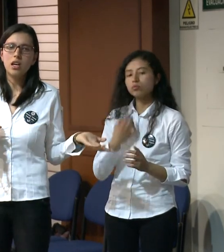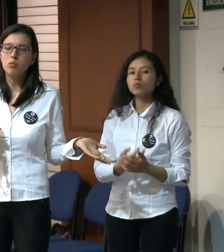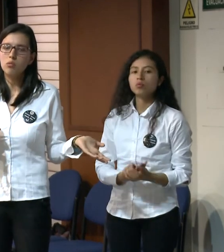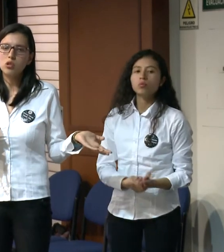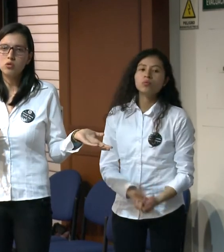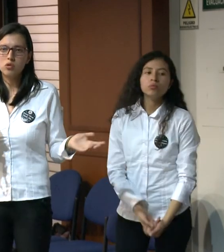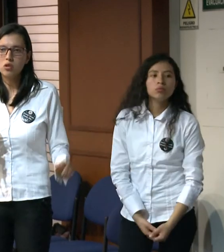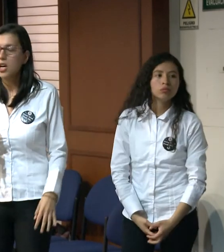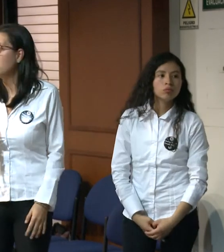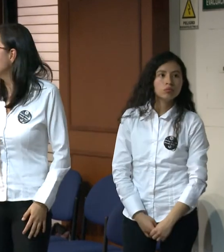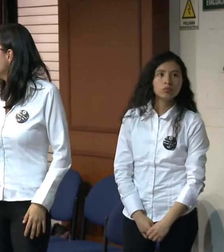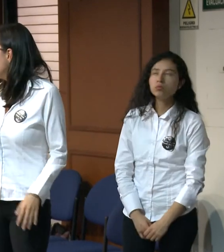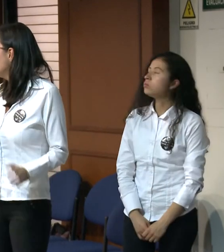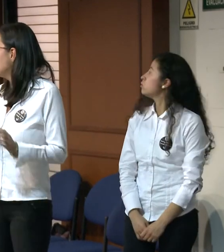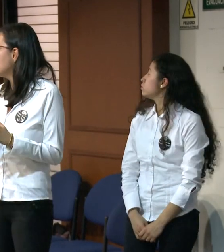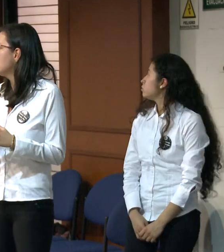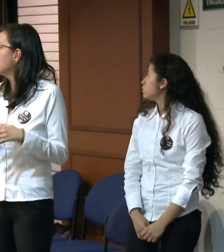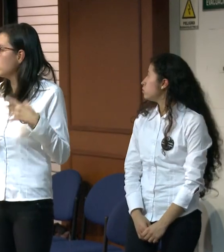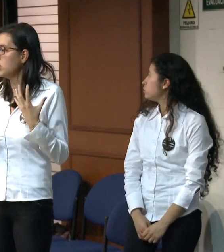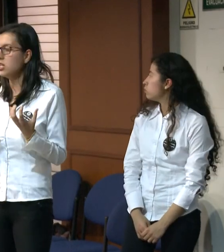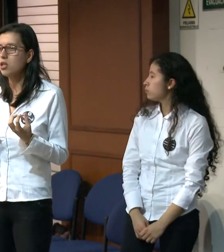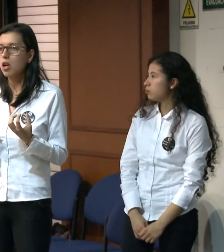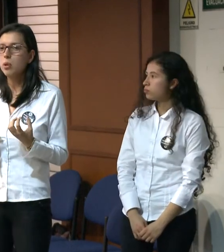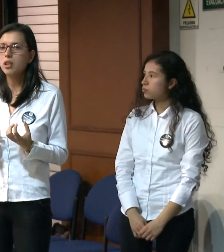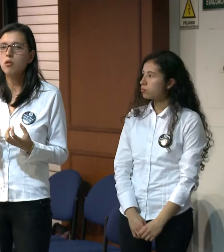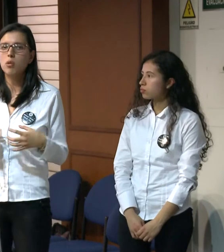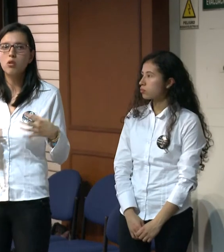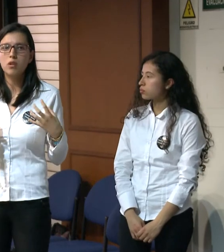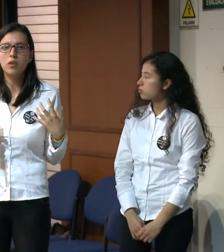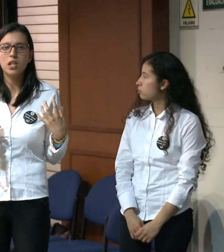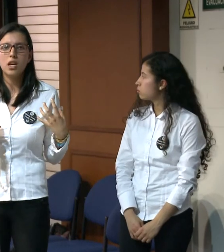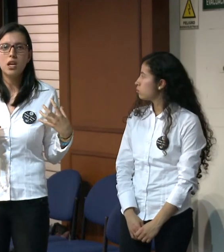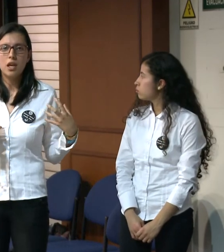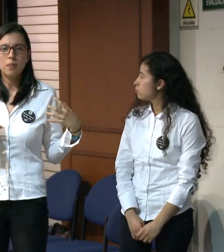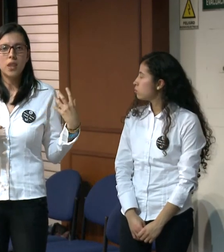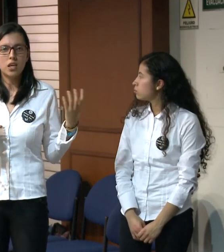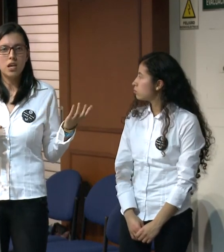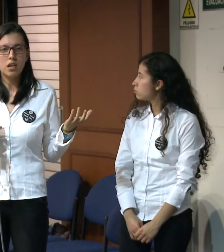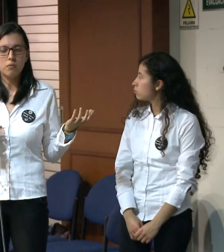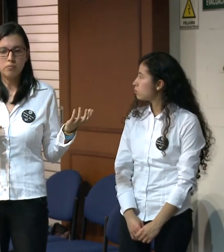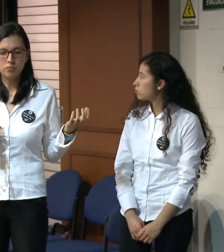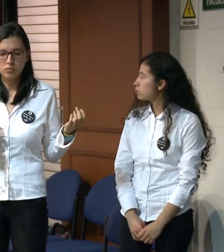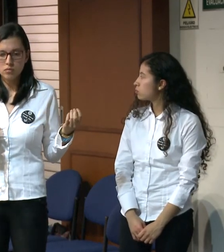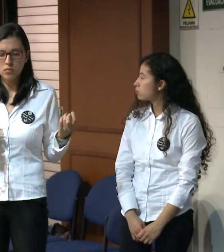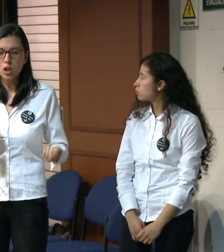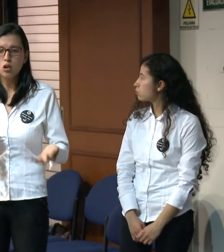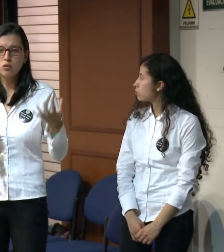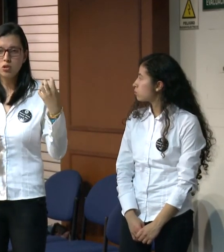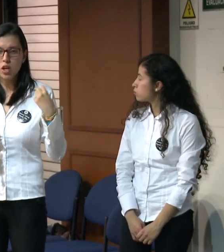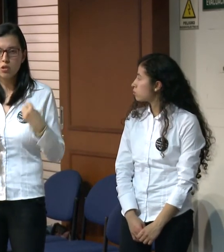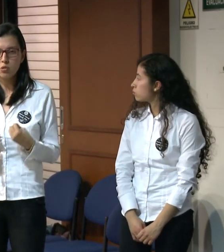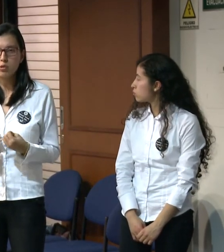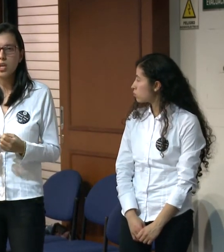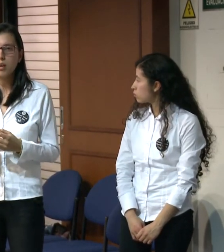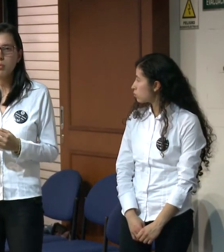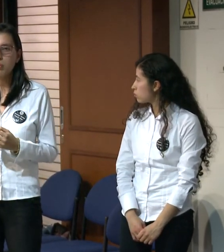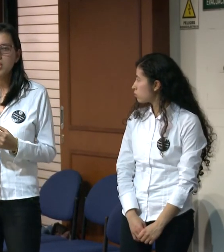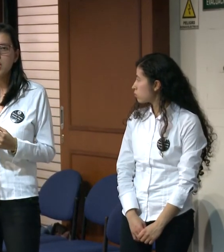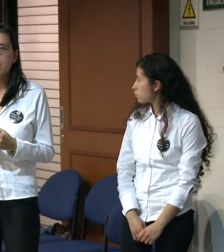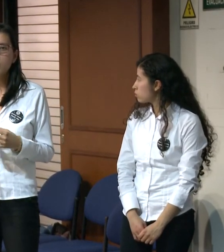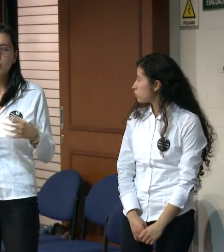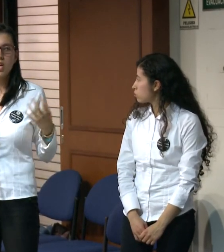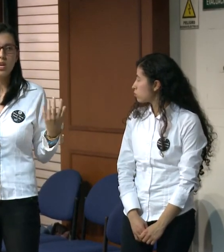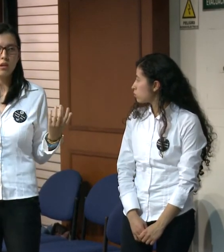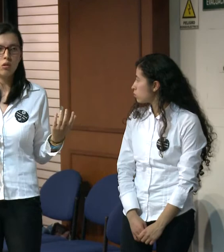tenían que ir muchos funcionarios, entonces pues se diseñó la plataforma con el fin de que los funcionarios nuevos que